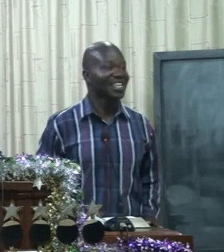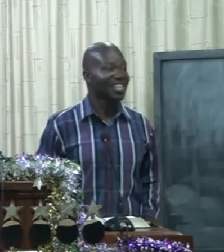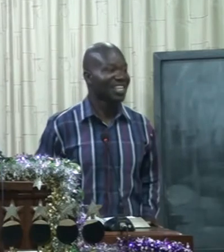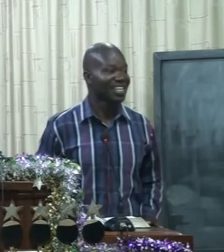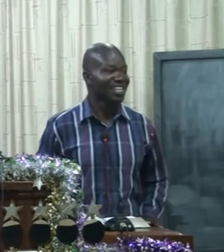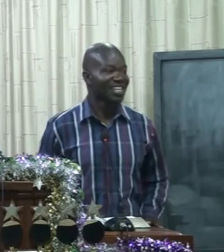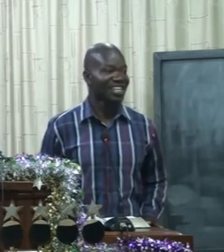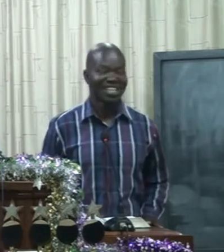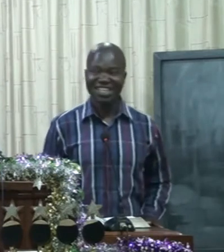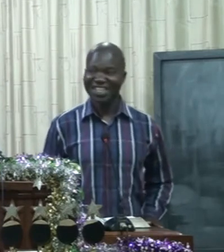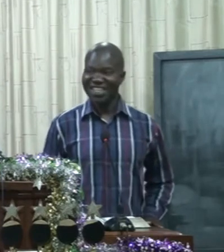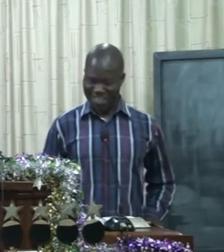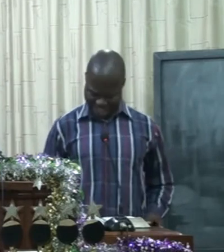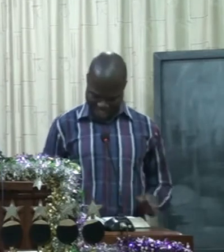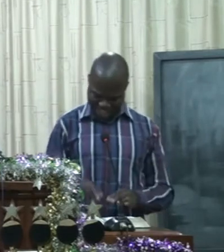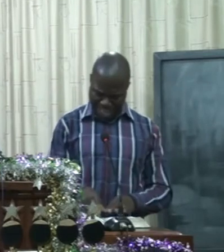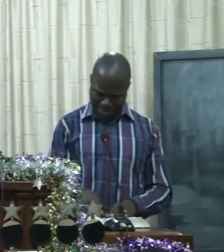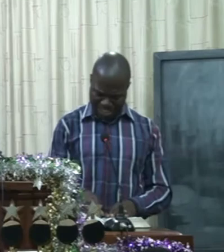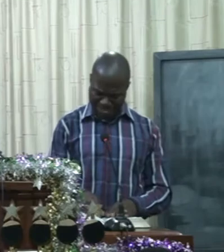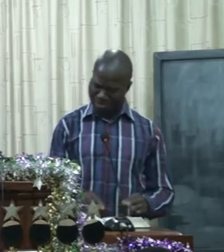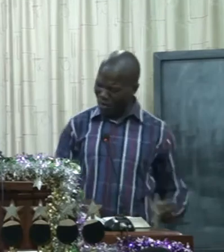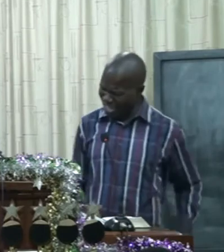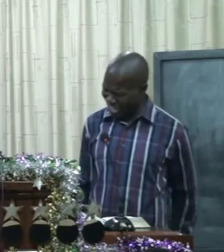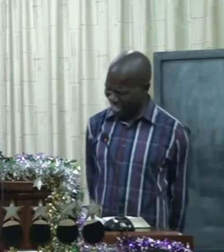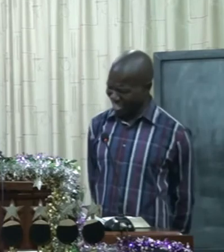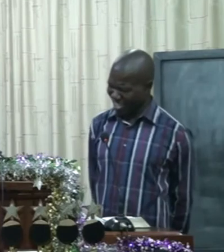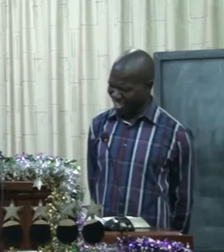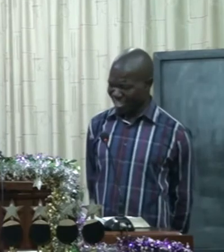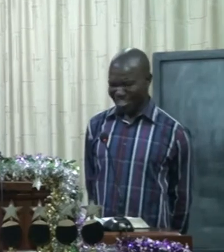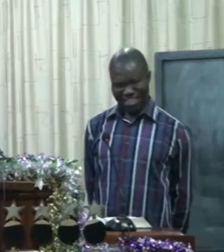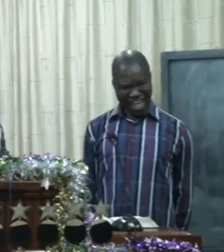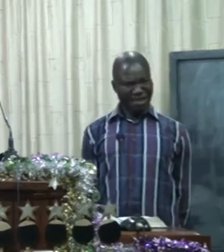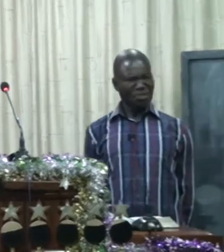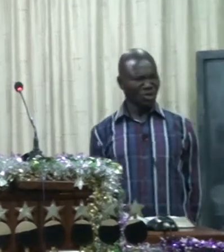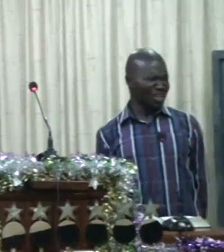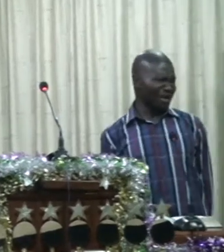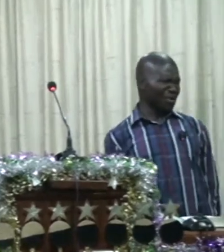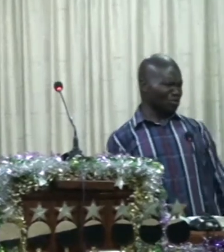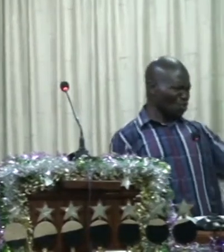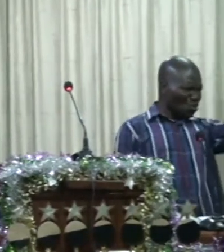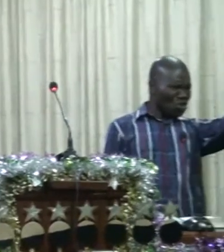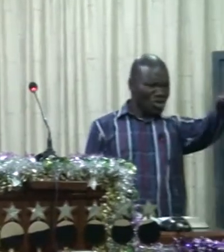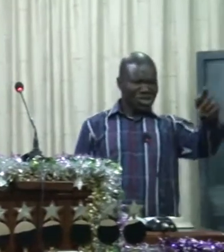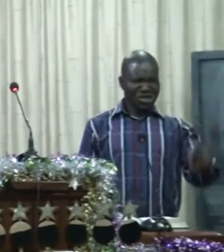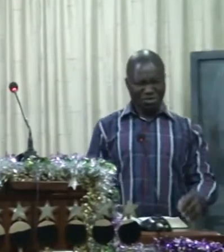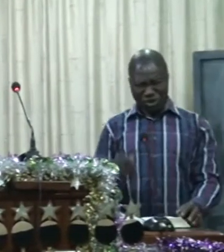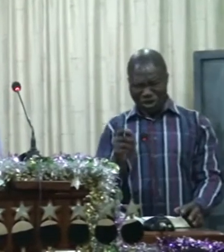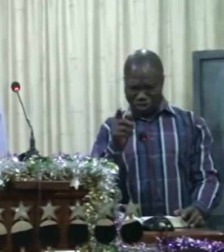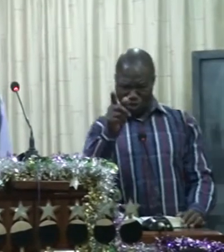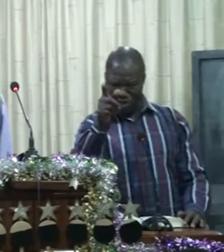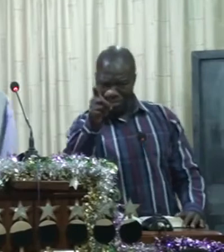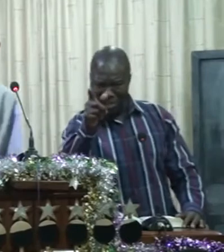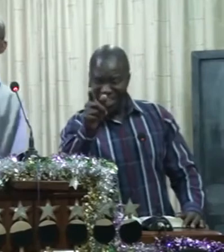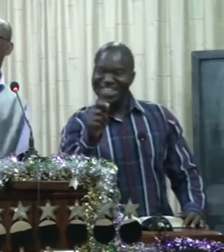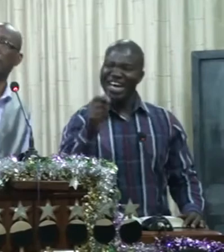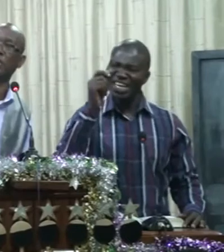Nabii. Il dit, Seigneur. Angalia hapa anasema Bwana, je vois que tu es prophète. Mimi naona kama iko sawa. Il lui a révélé cela. Mimi naona